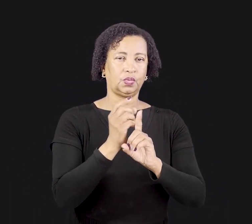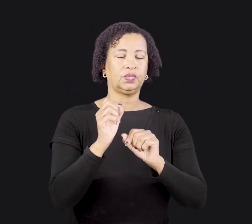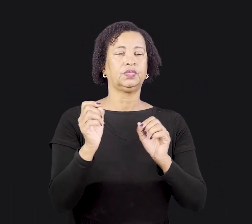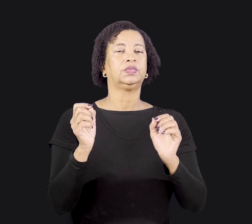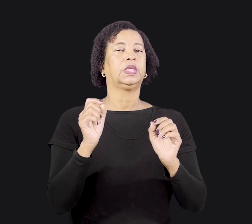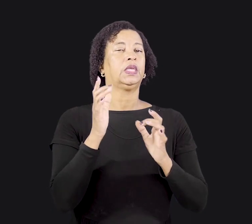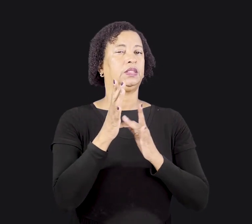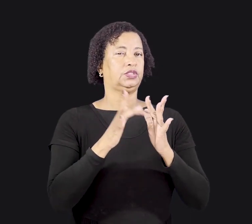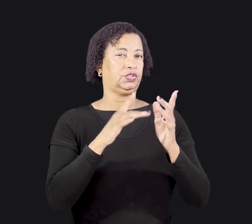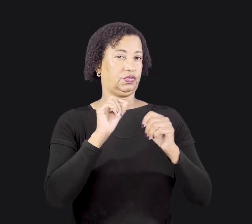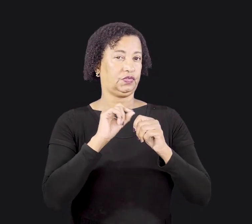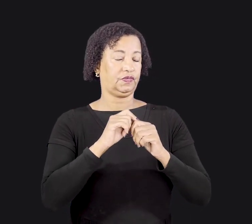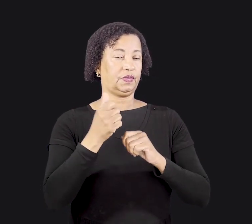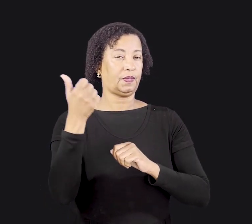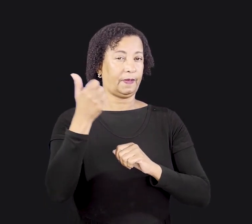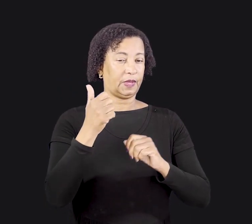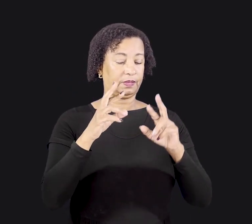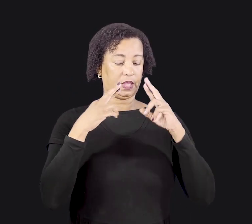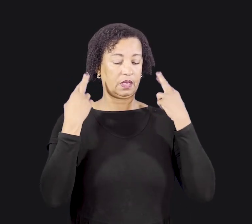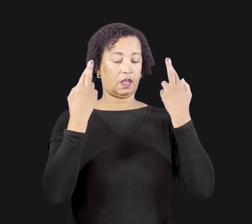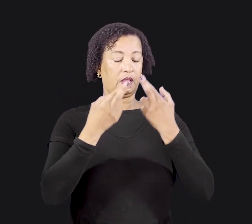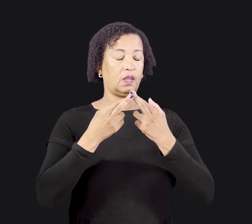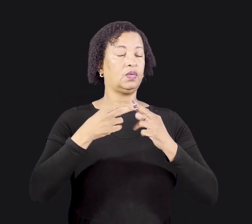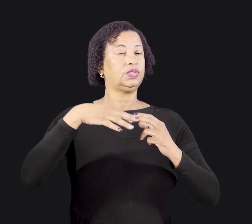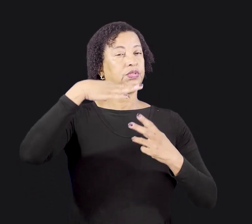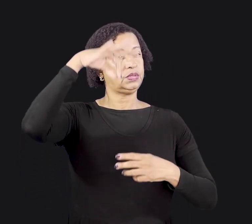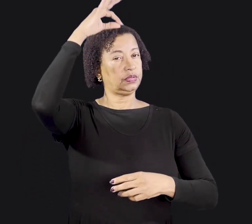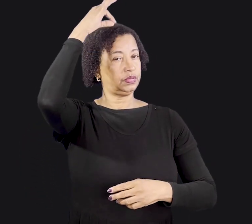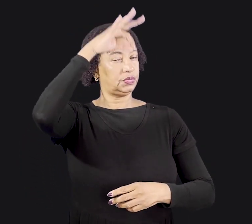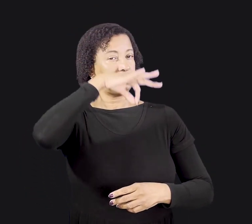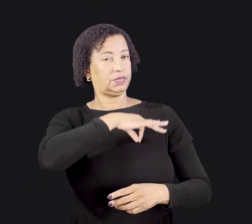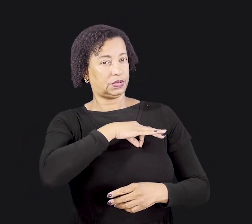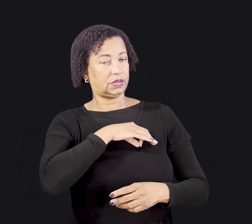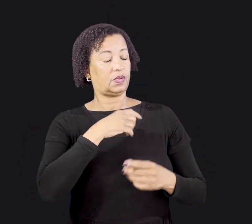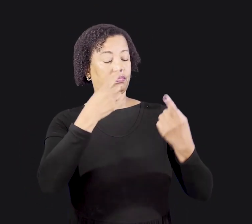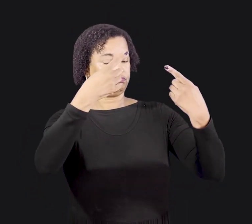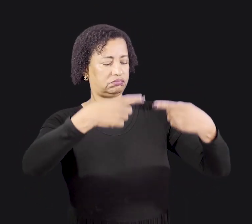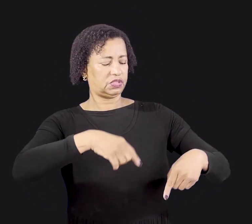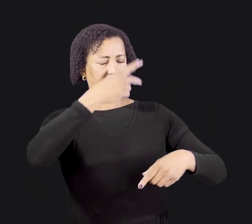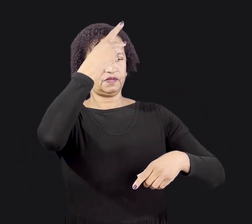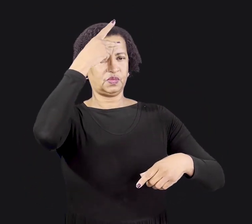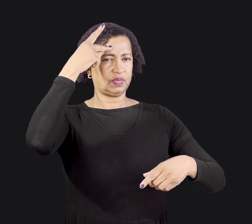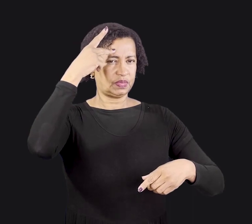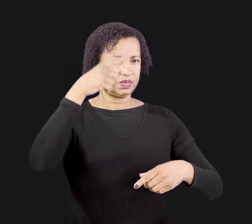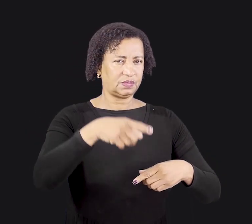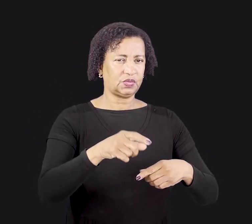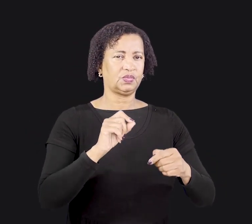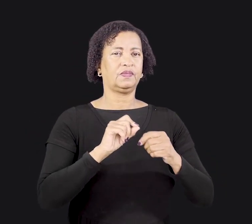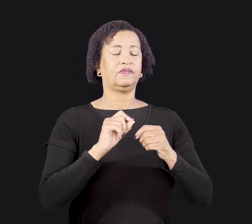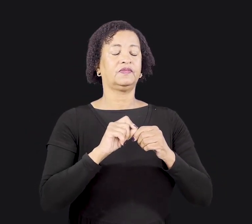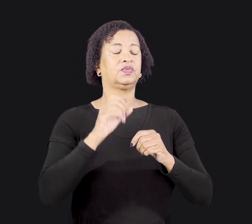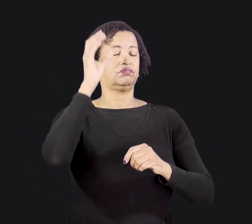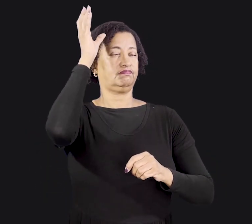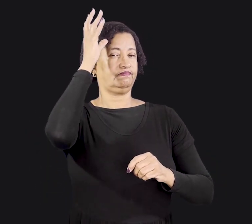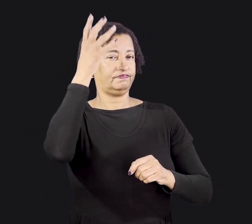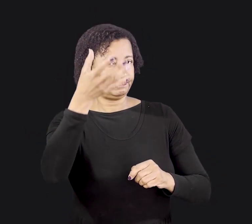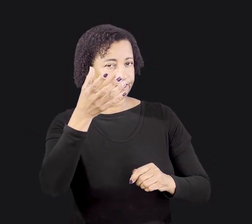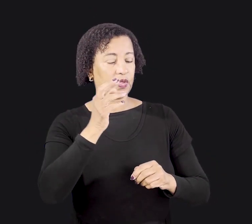de primeiro retiro espiritual, e foi nele que Jesus desafiou as pessoas que estavam ali a ser parte da sua solução e de sua resposta